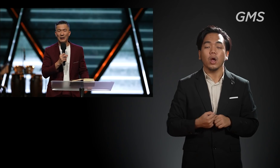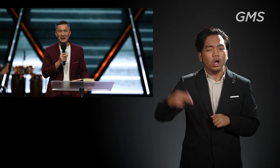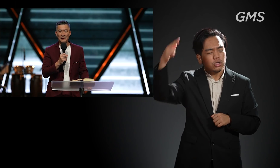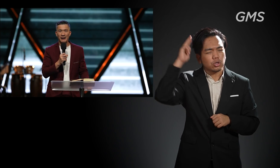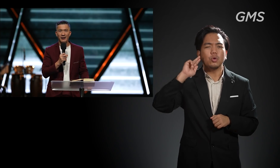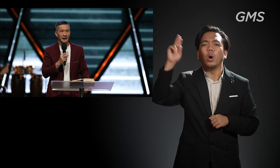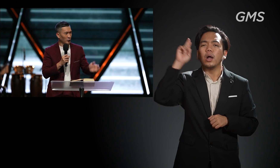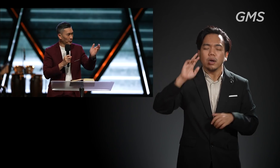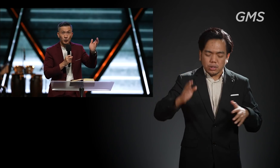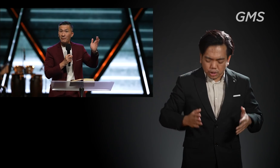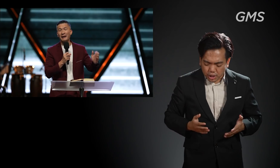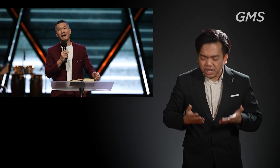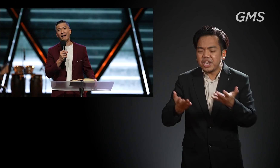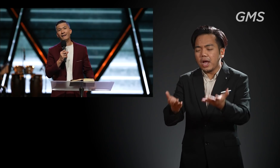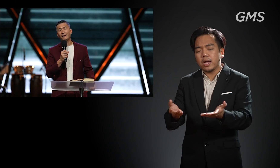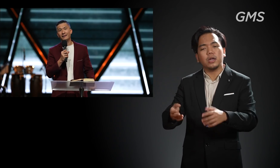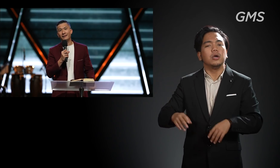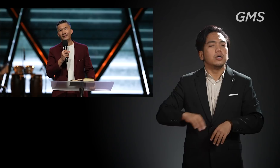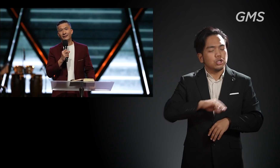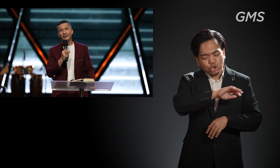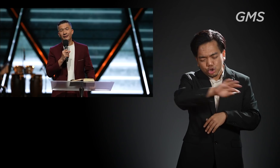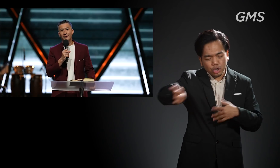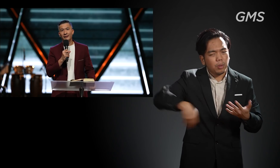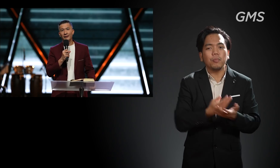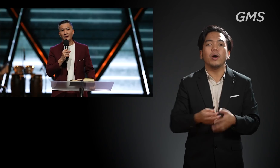sukacita dalam hati mereka. Itu pun Tuhan pelihara.